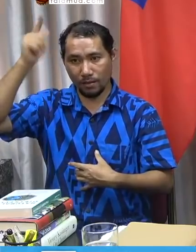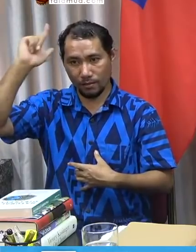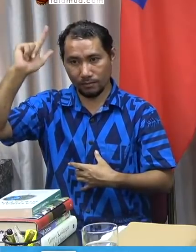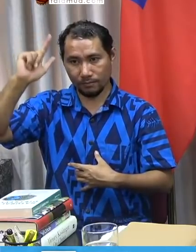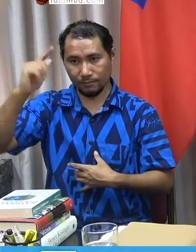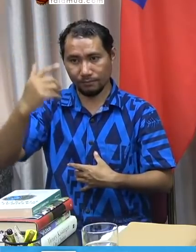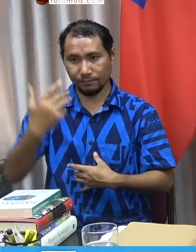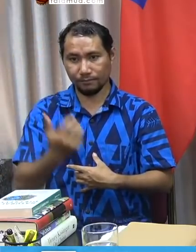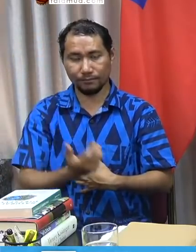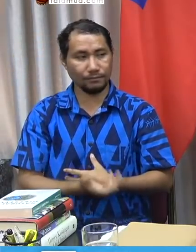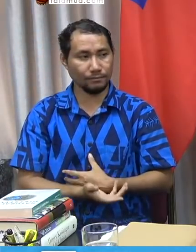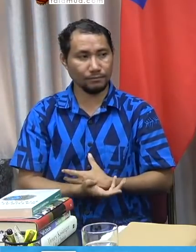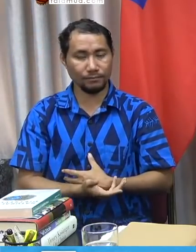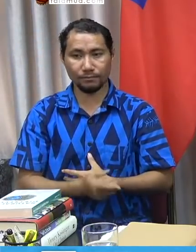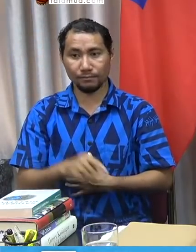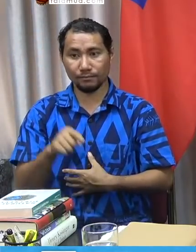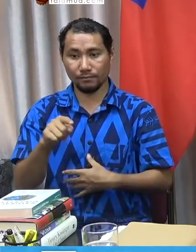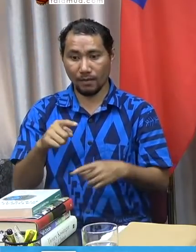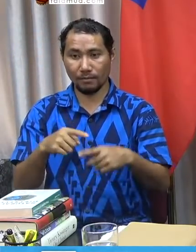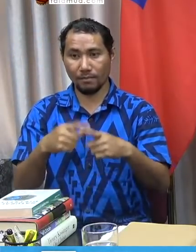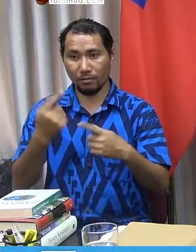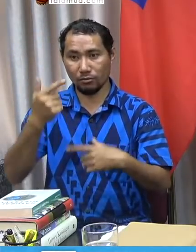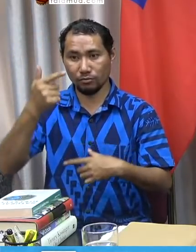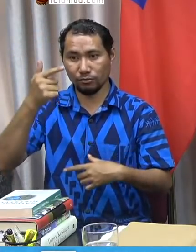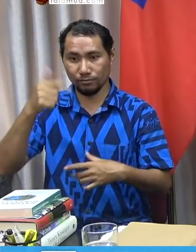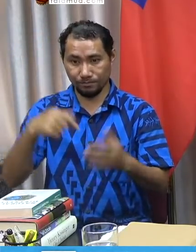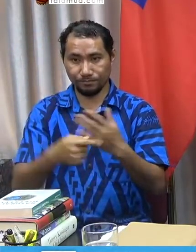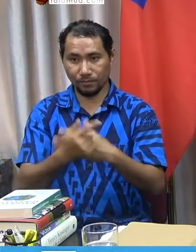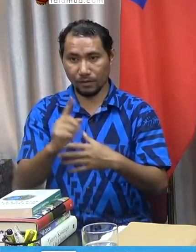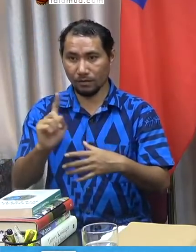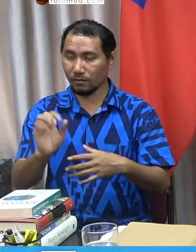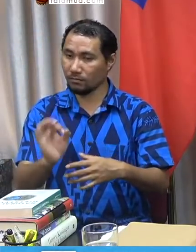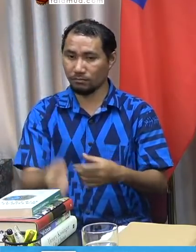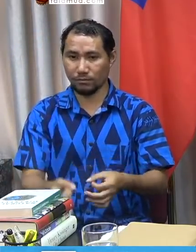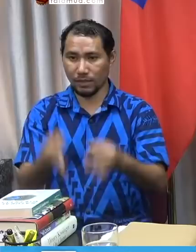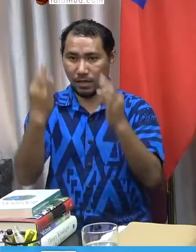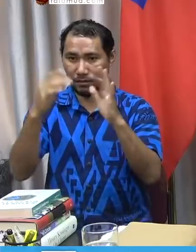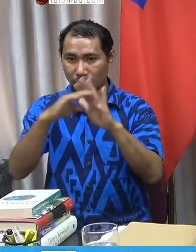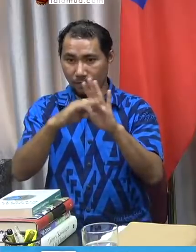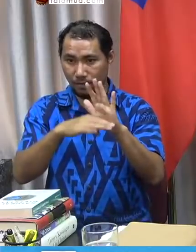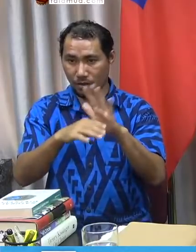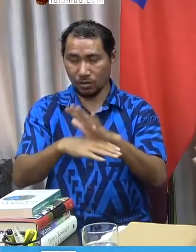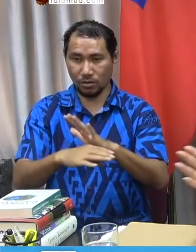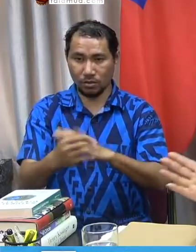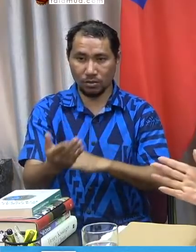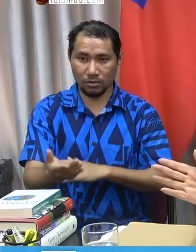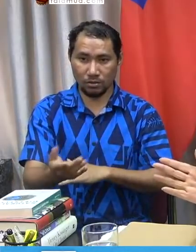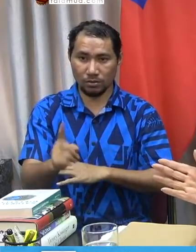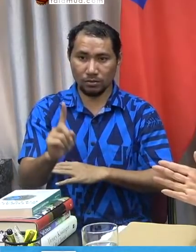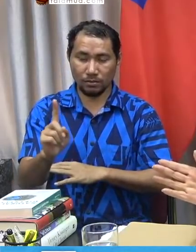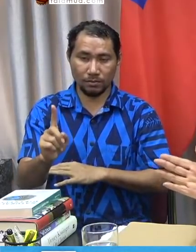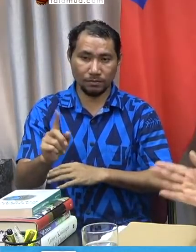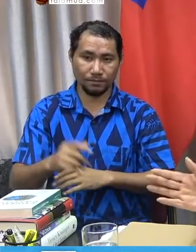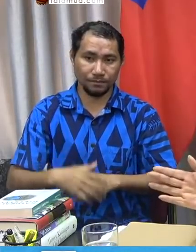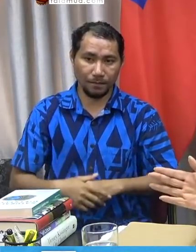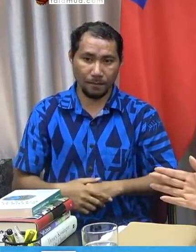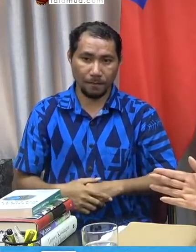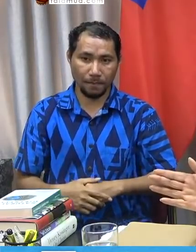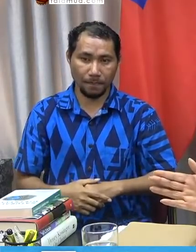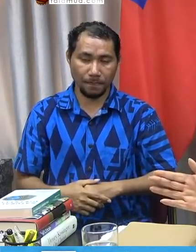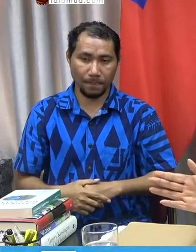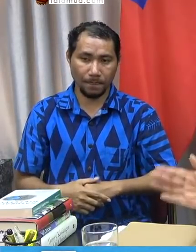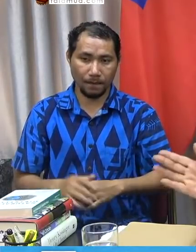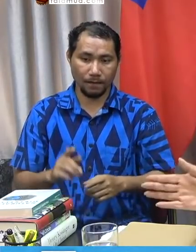mo i ale le o tupu. Ua le ai se tūlafono. Ua anga ilo wa ye se